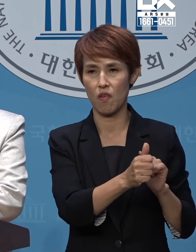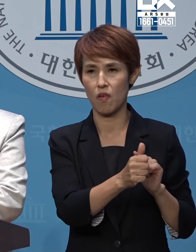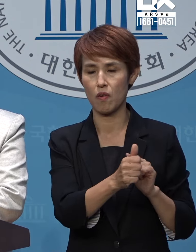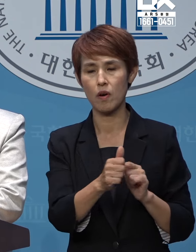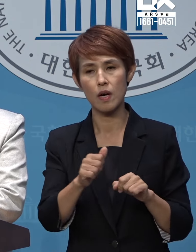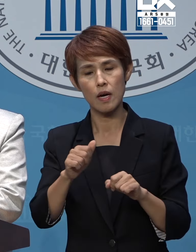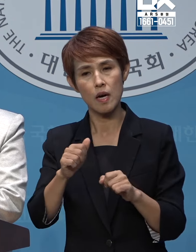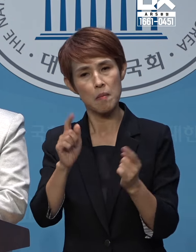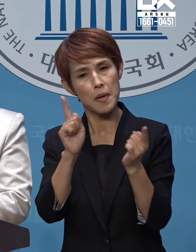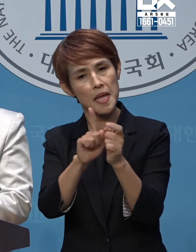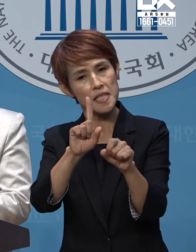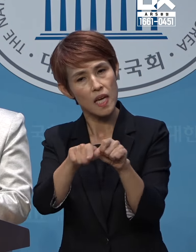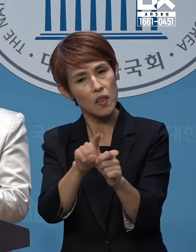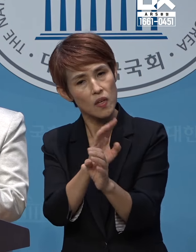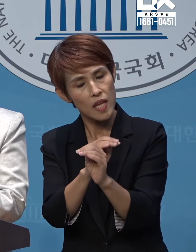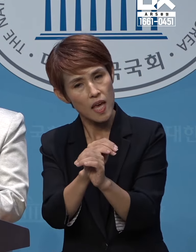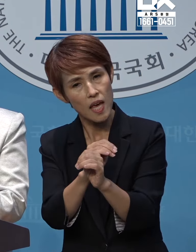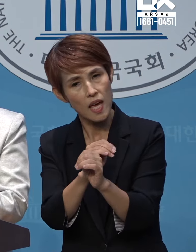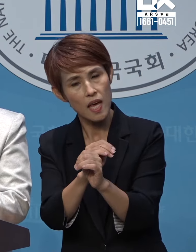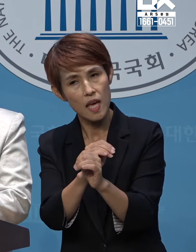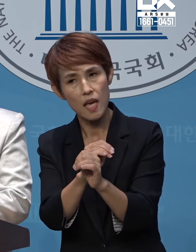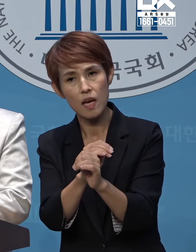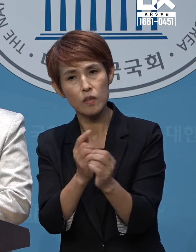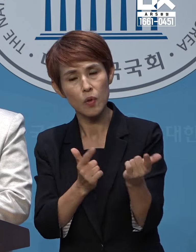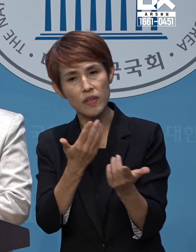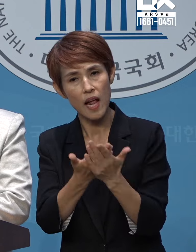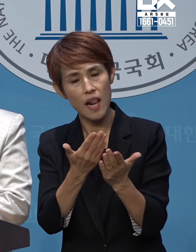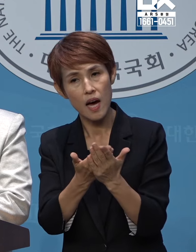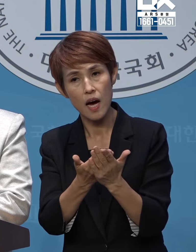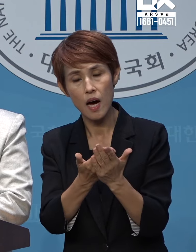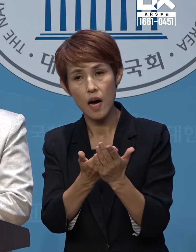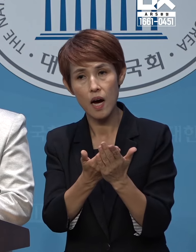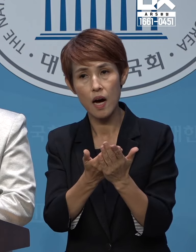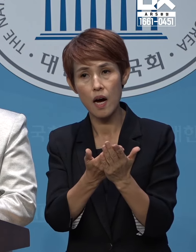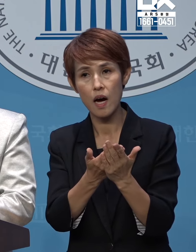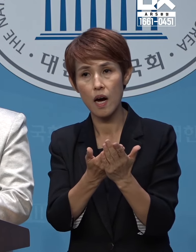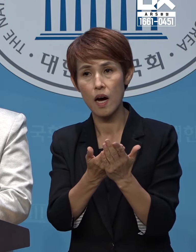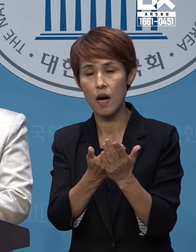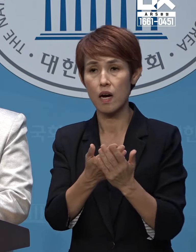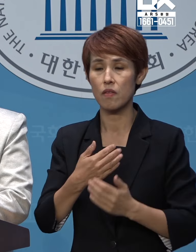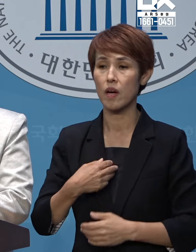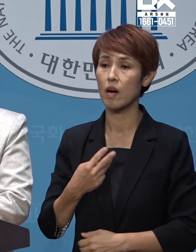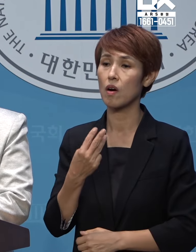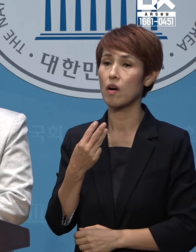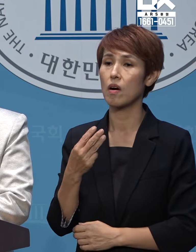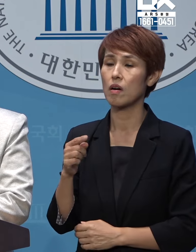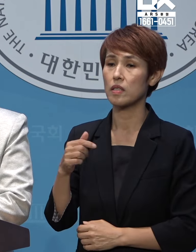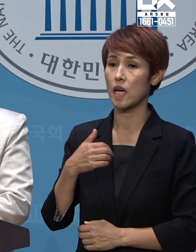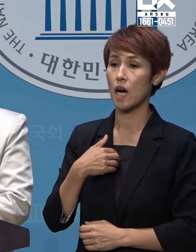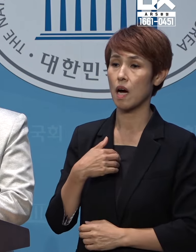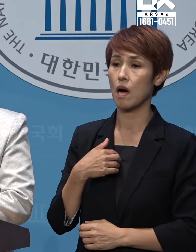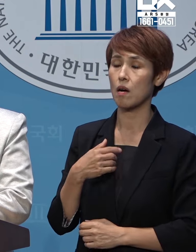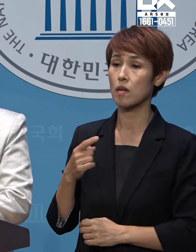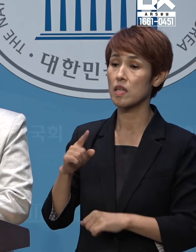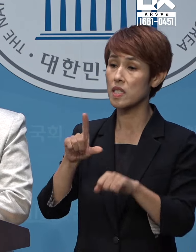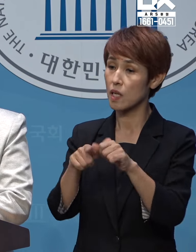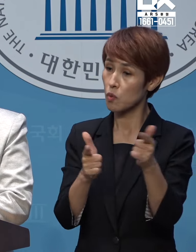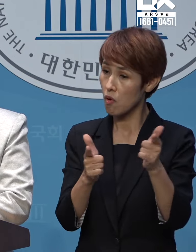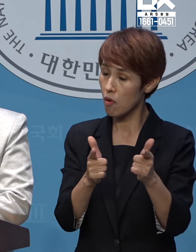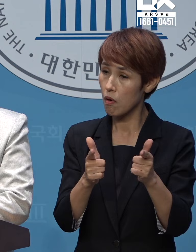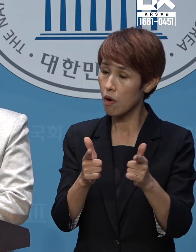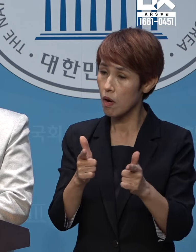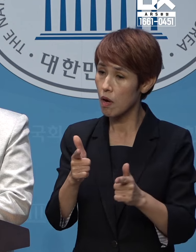시간을 조율한 것을 제시해 달라고 제가 서울의 소리에서 공개적으로 요청했는데 그